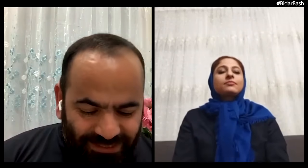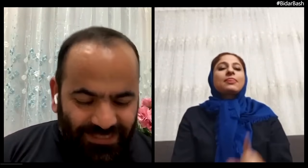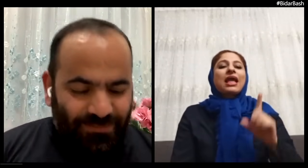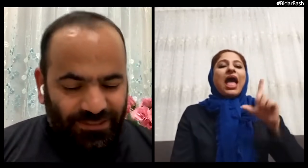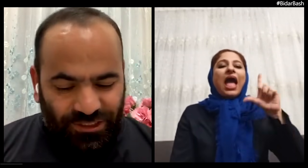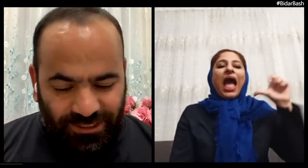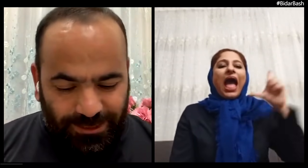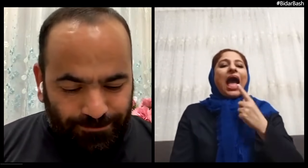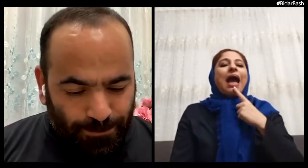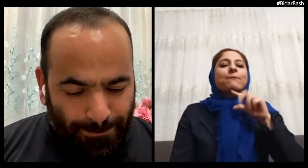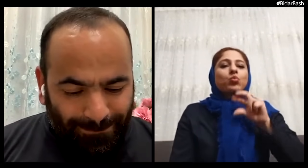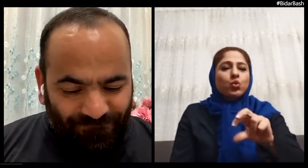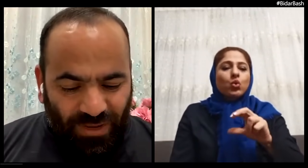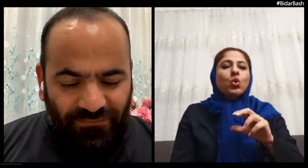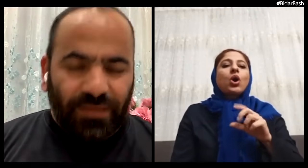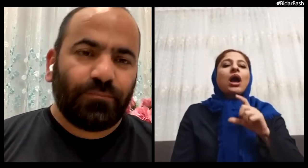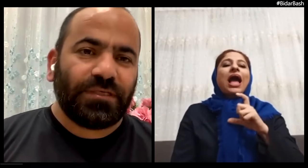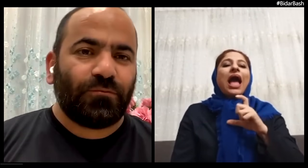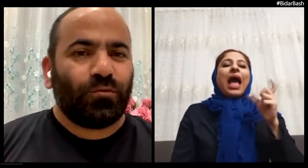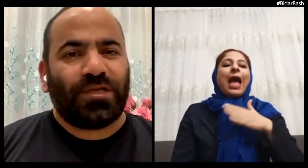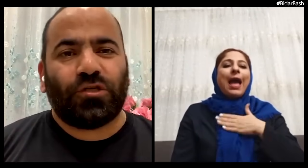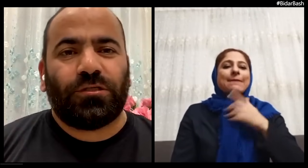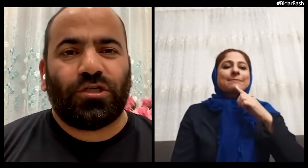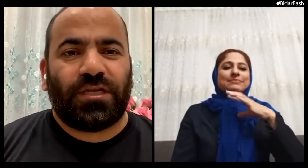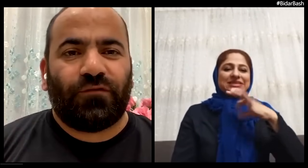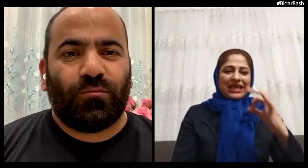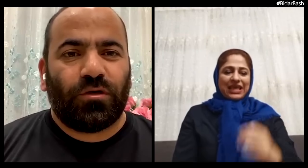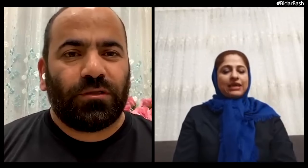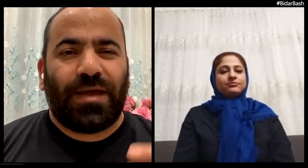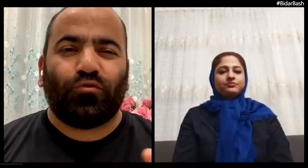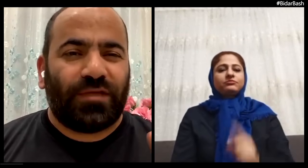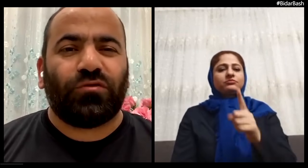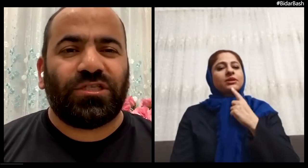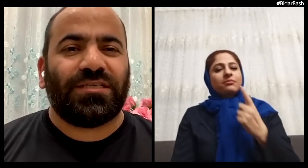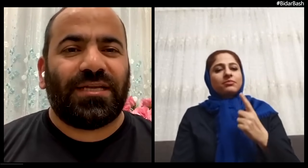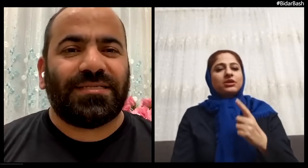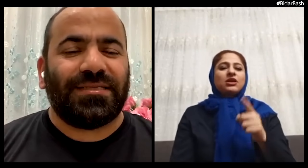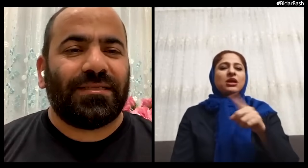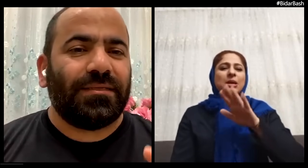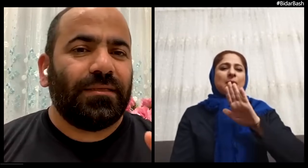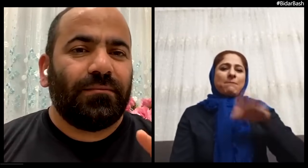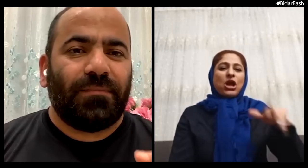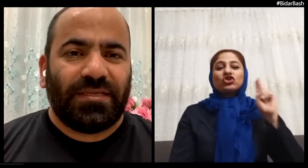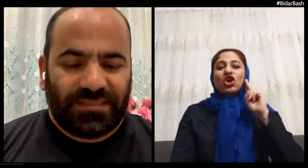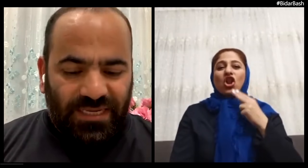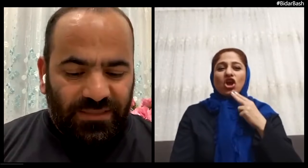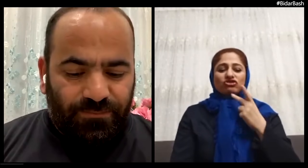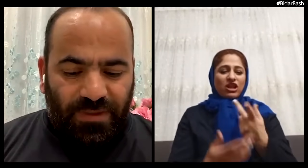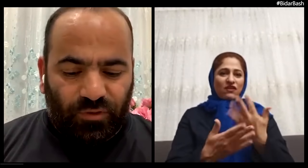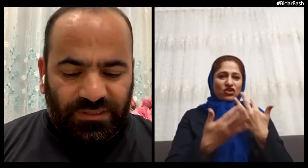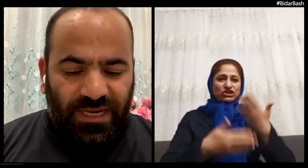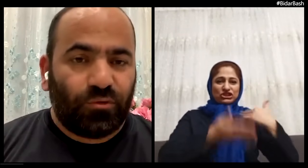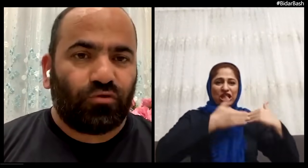رسیدیم به این قسمتش که اولا بذارید، چون بچه های ناشنوای ما نبودن تو این چند جلسه، من